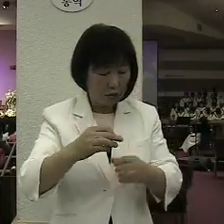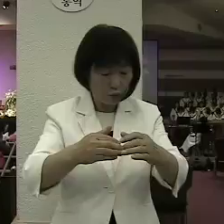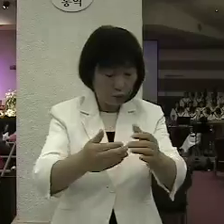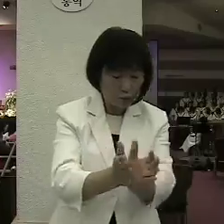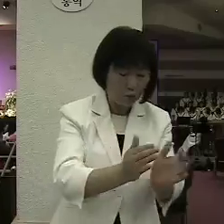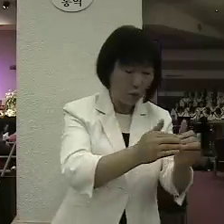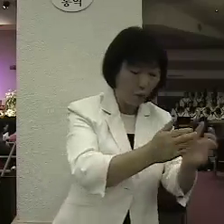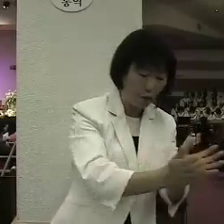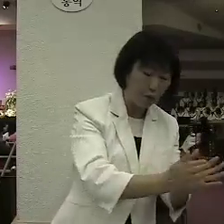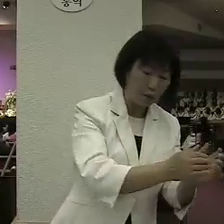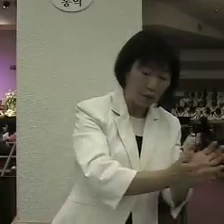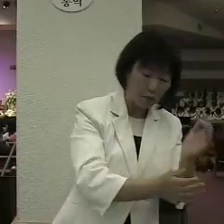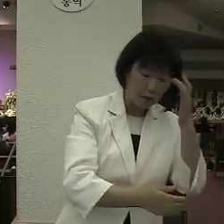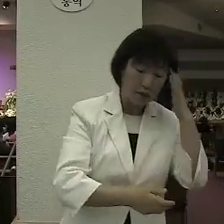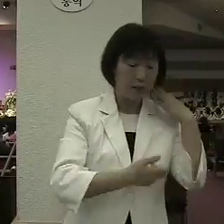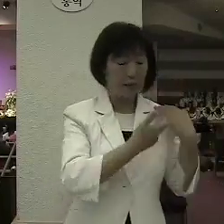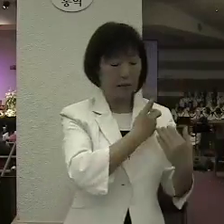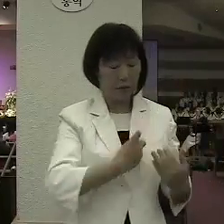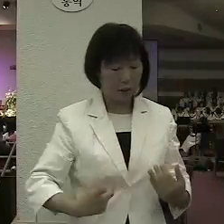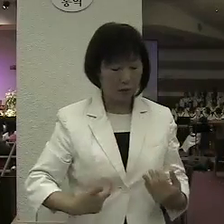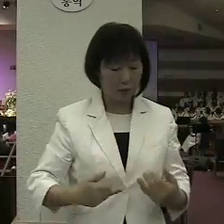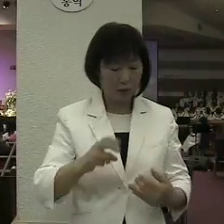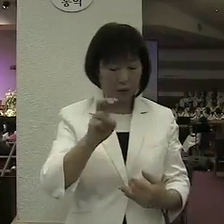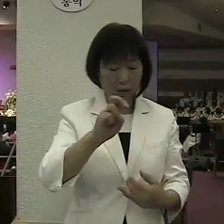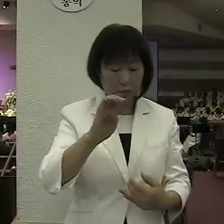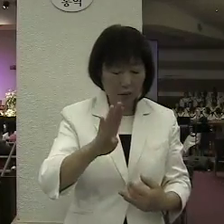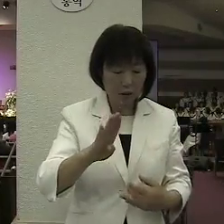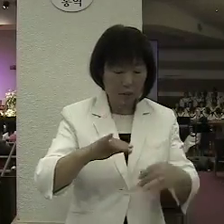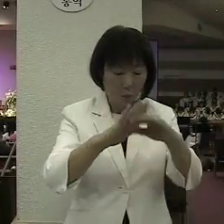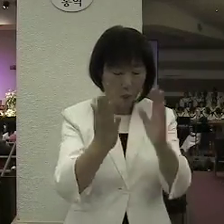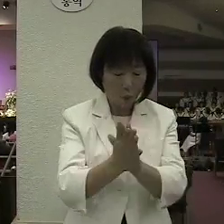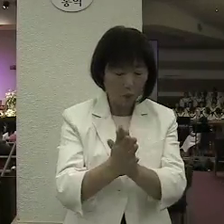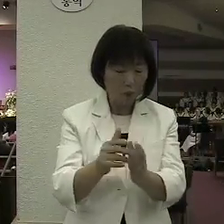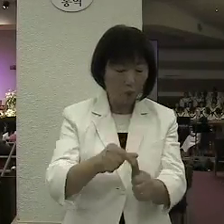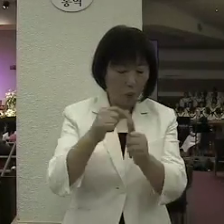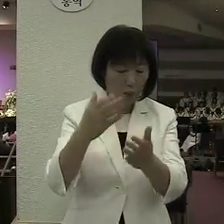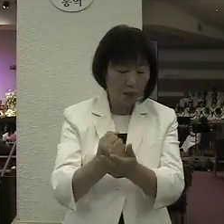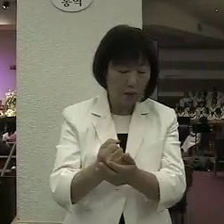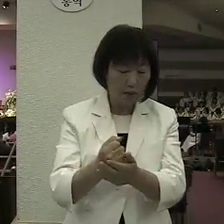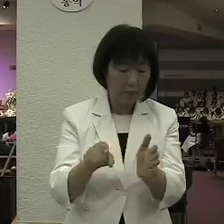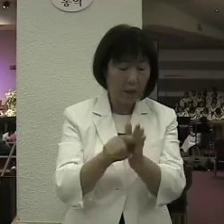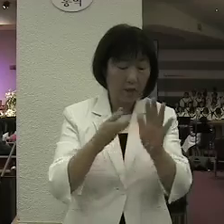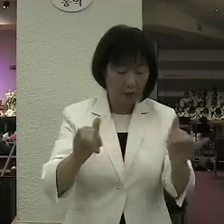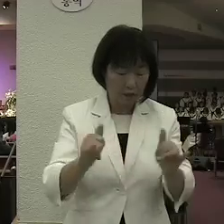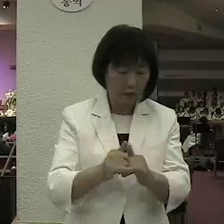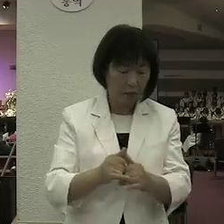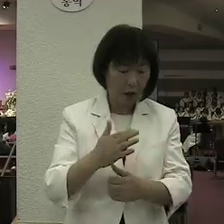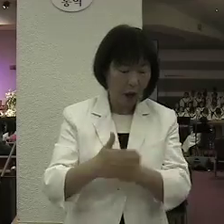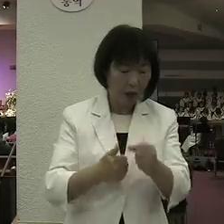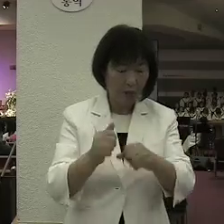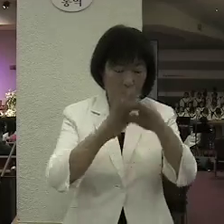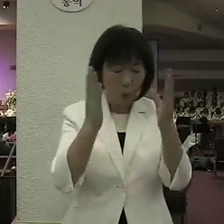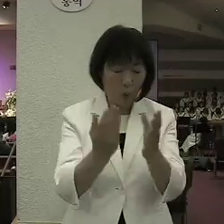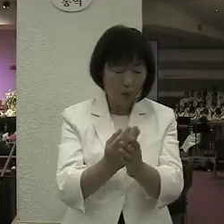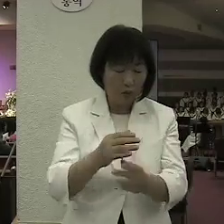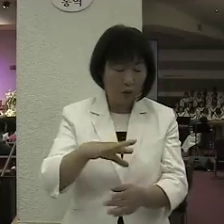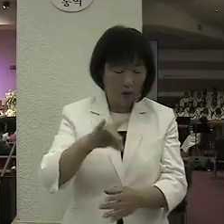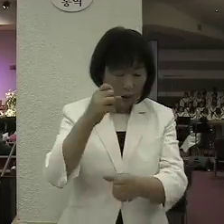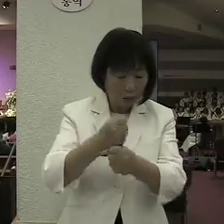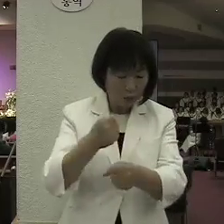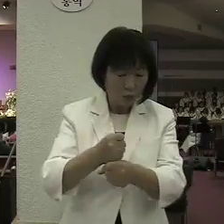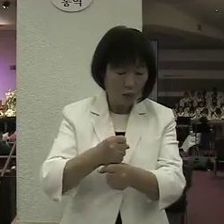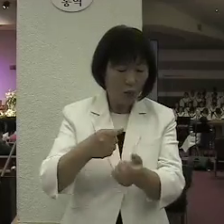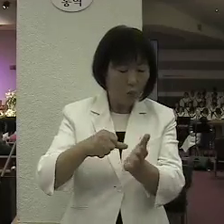기도하십시오. 8절 말씀을 보실까요? 책을 취하심에, 하나님의 어린 양이 책을 취하심에